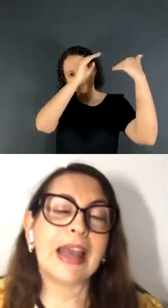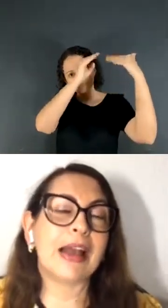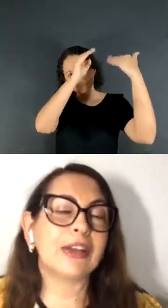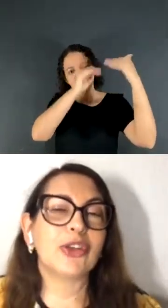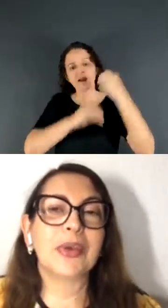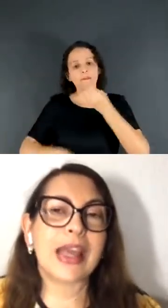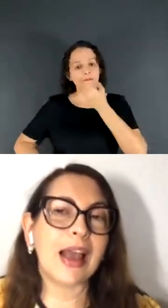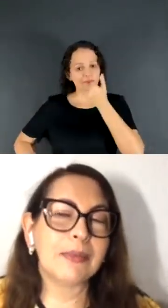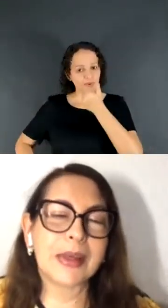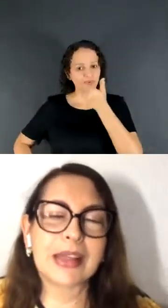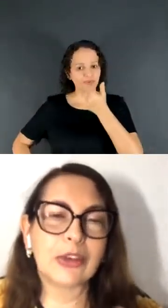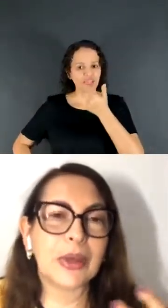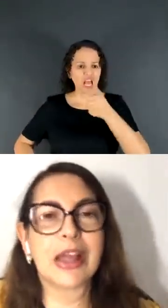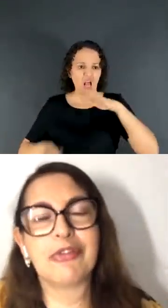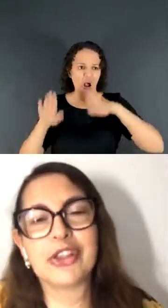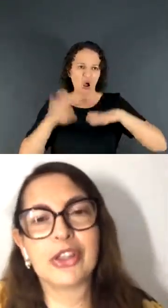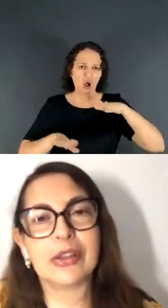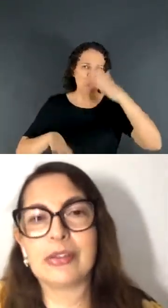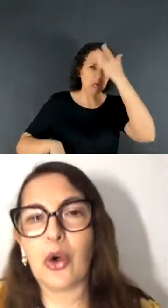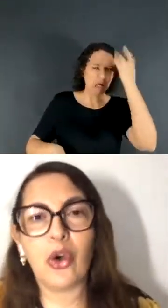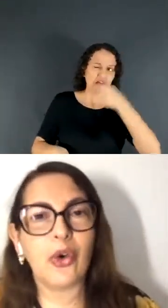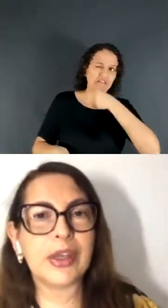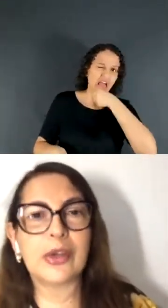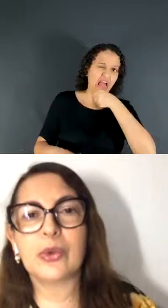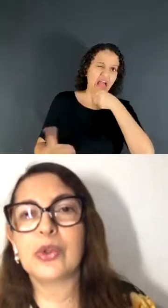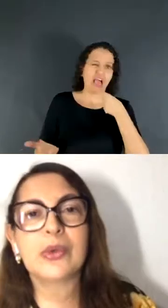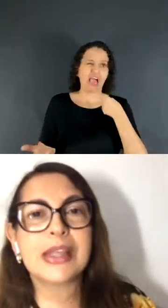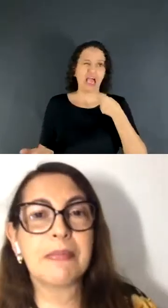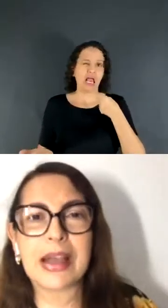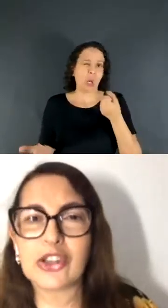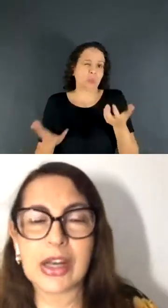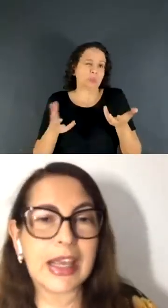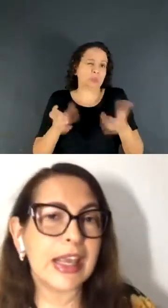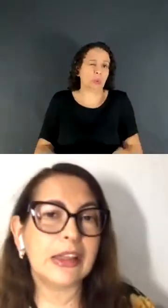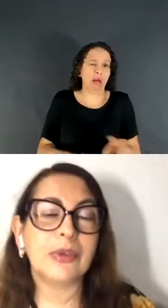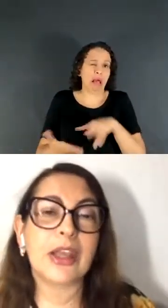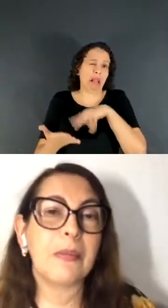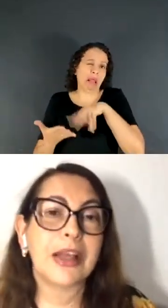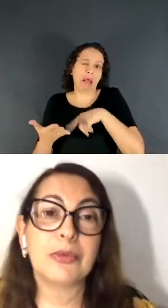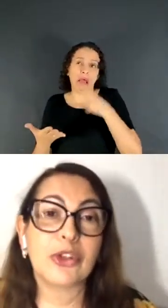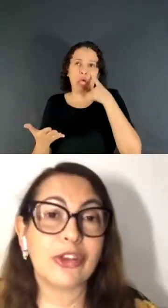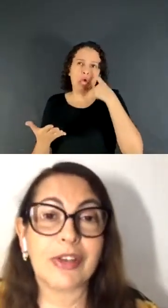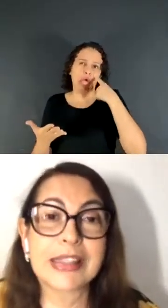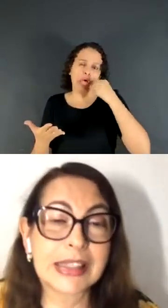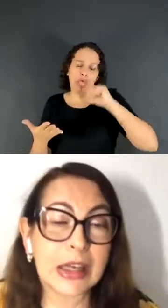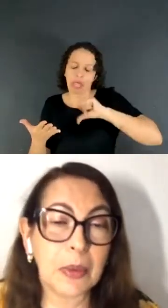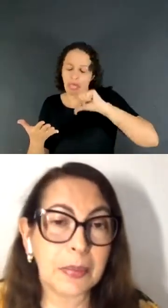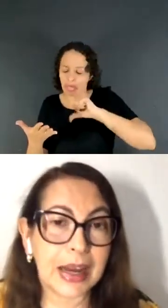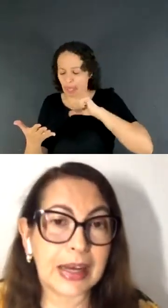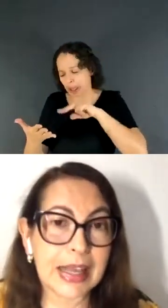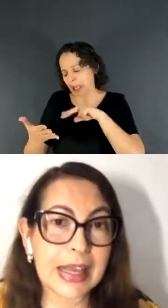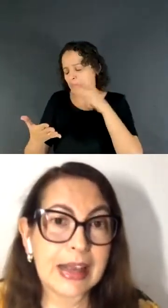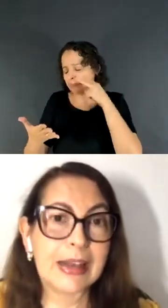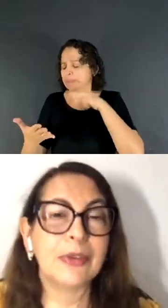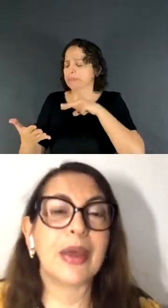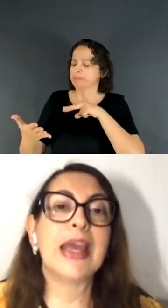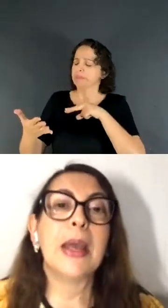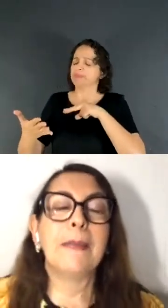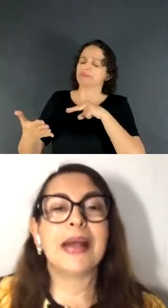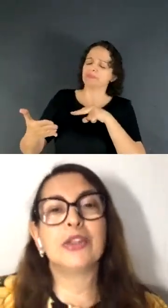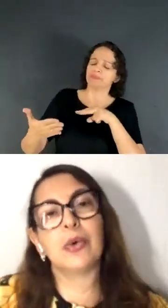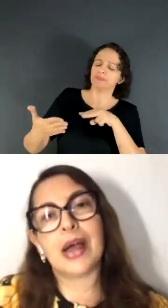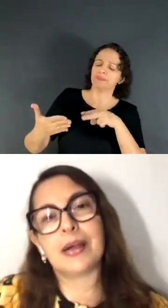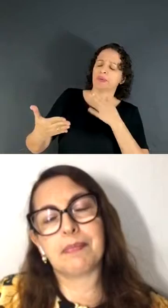né? Acham que, é porque está doendo a vista dói, eu não sei mais ler, não tenho mais motivação para ler,